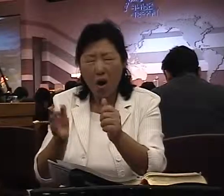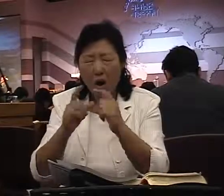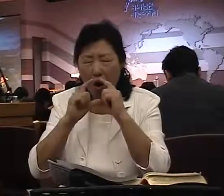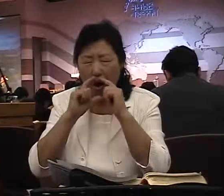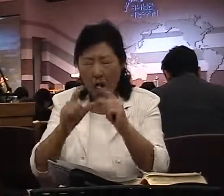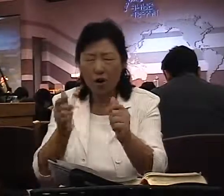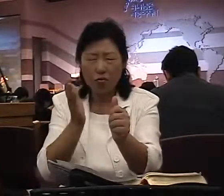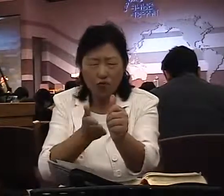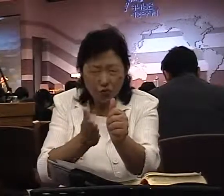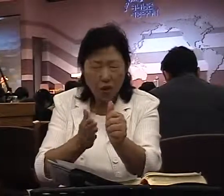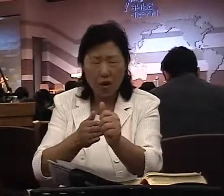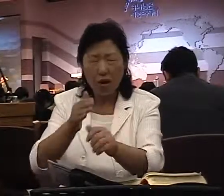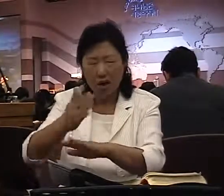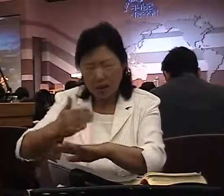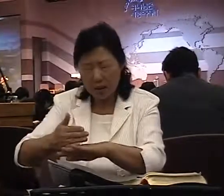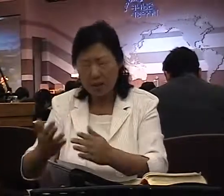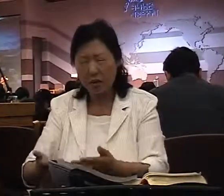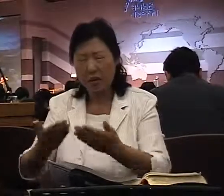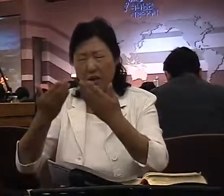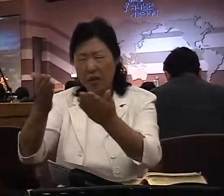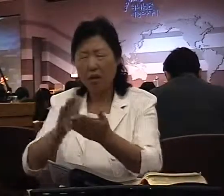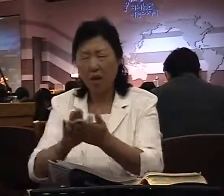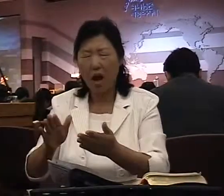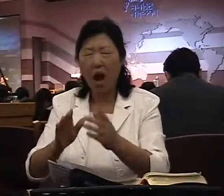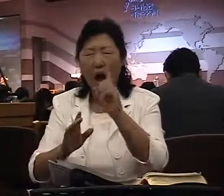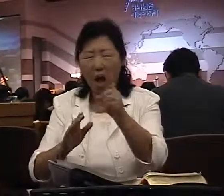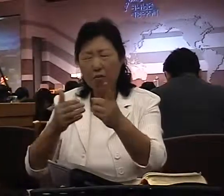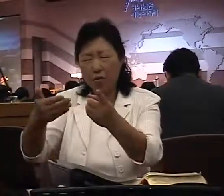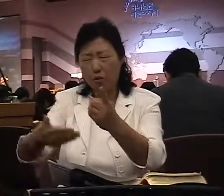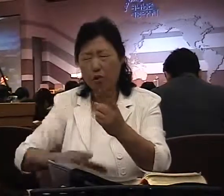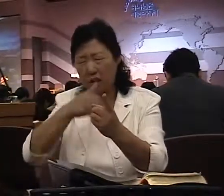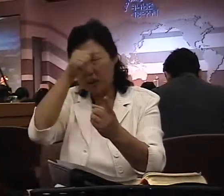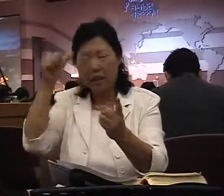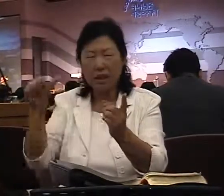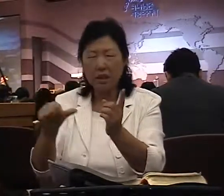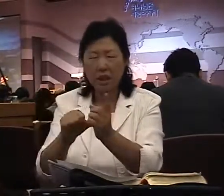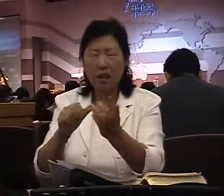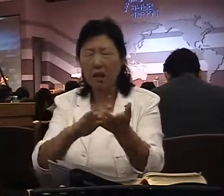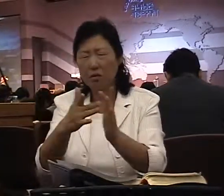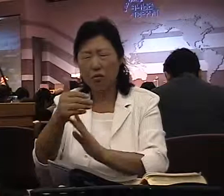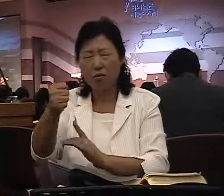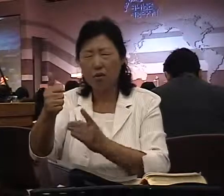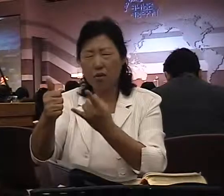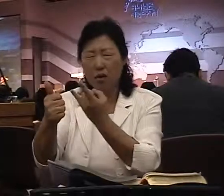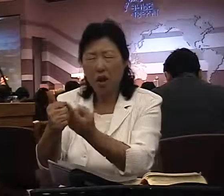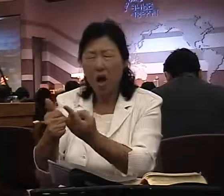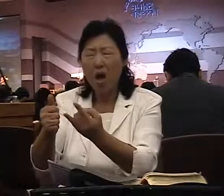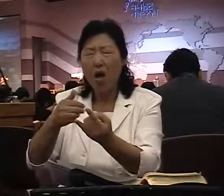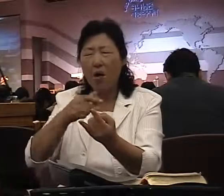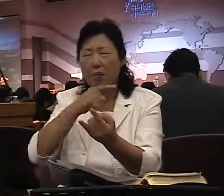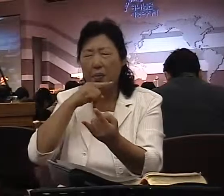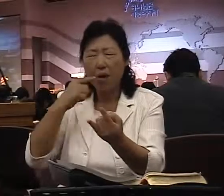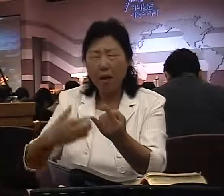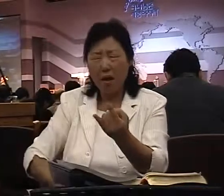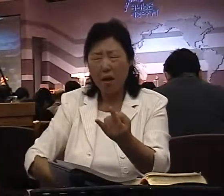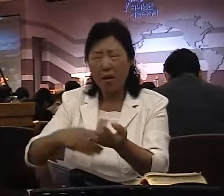강권하시오니 감사를 드리옵나이다. 한 번 주어진 인생, 예수님께서 피로 값주고 산 인생인데